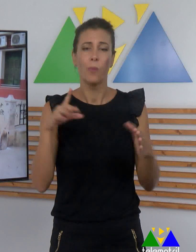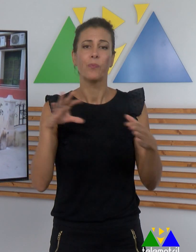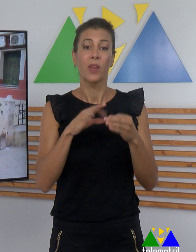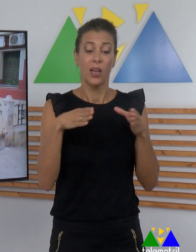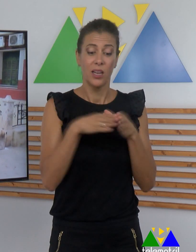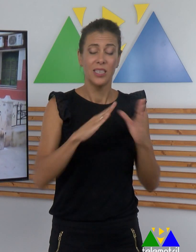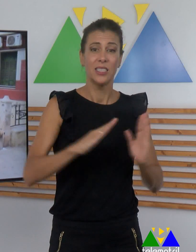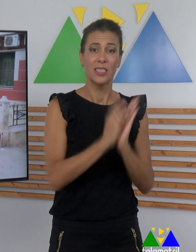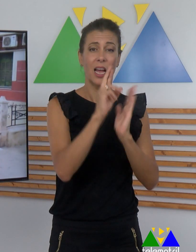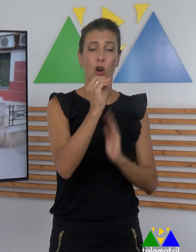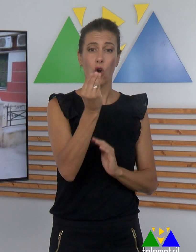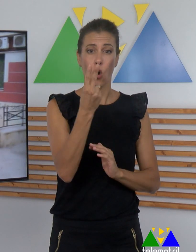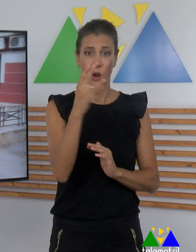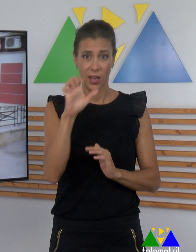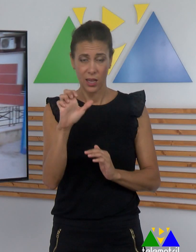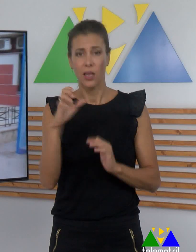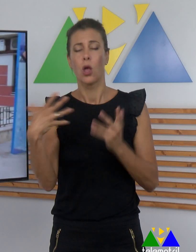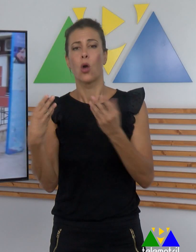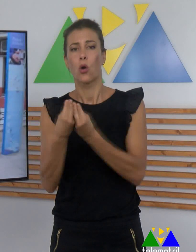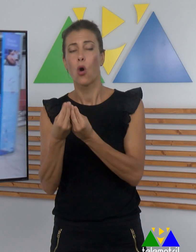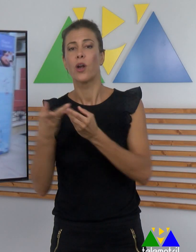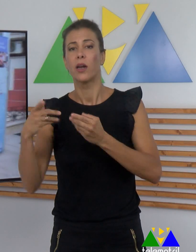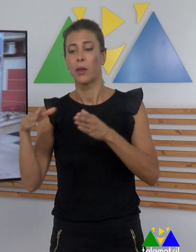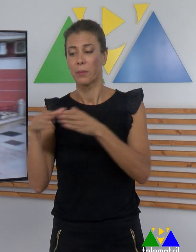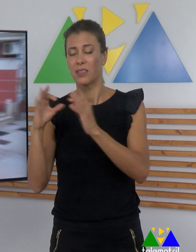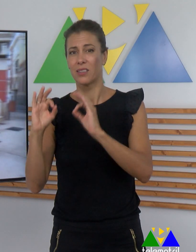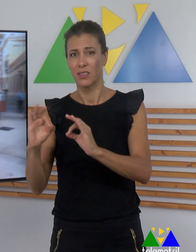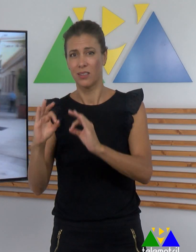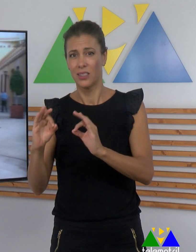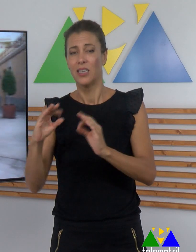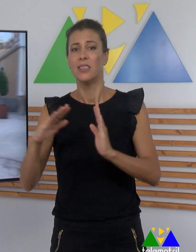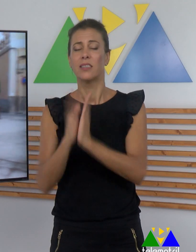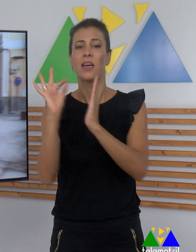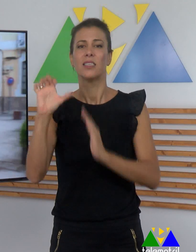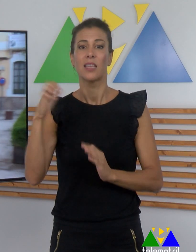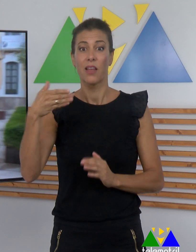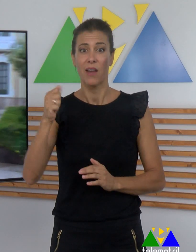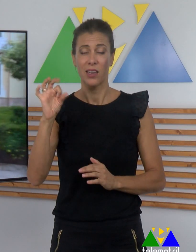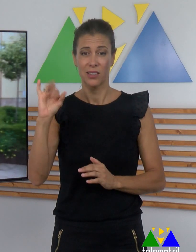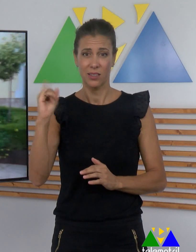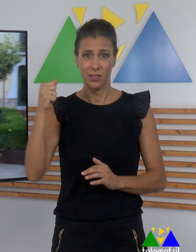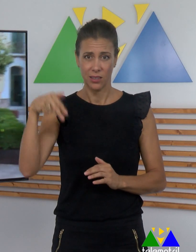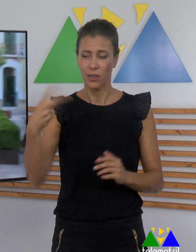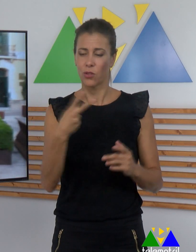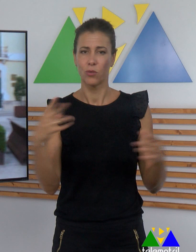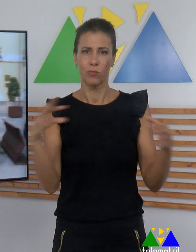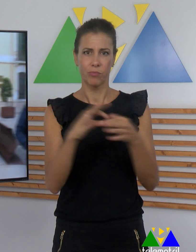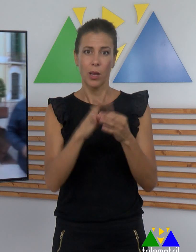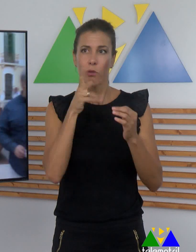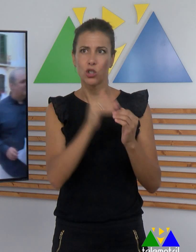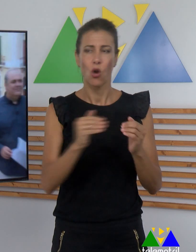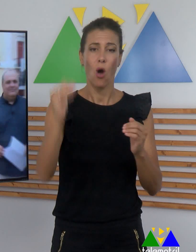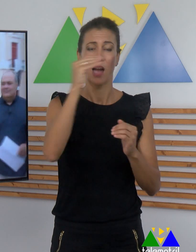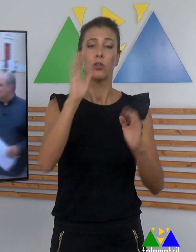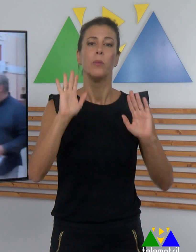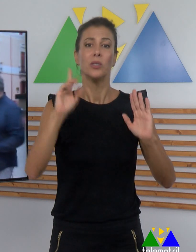de San Roque con la ermita de San Sebastián, la calle que unía las dos ermitas. Y es tan alto, incluso en